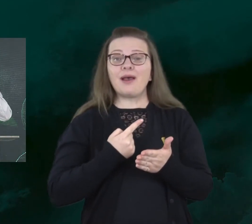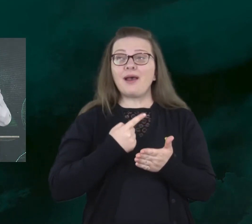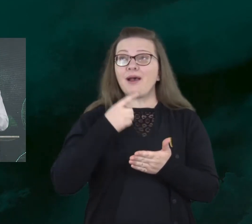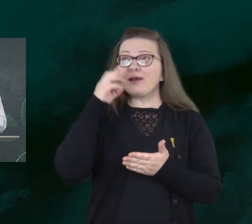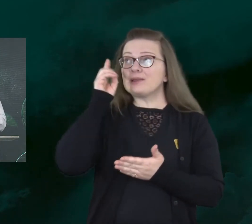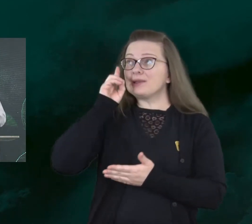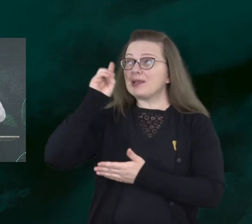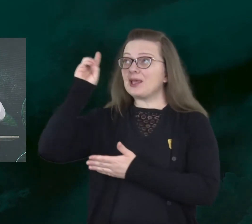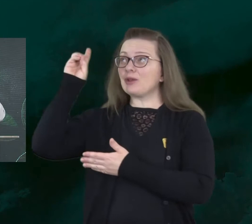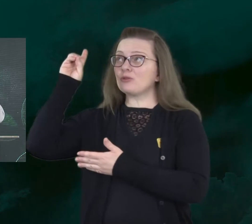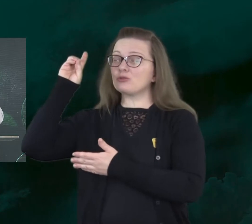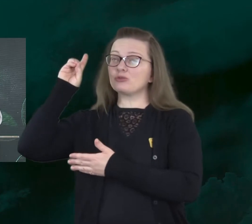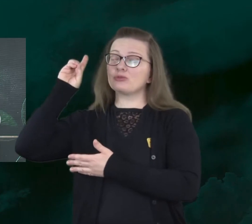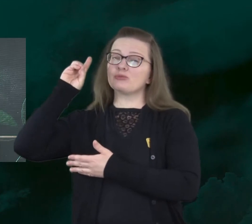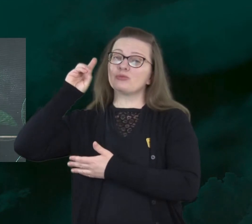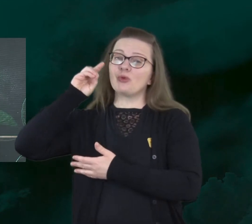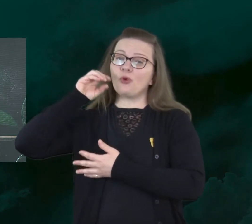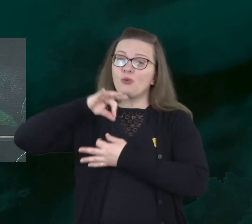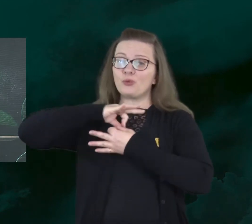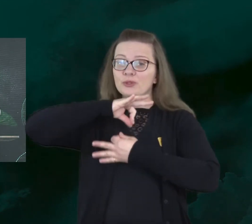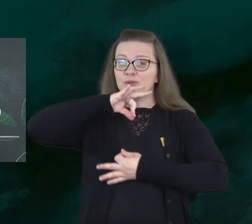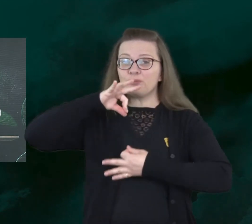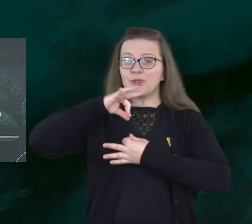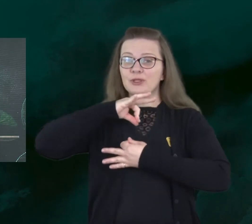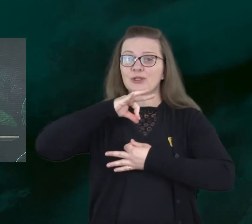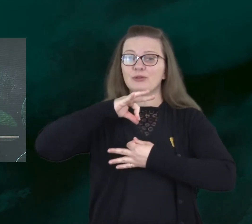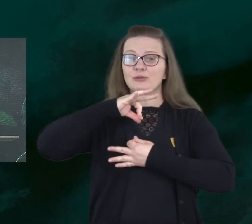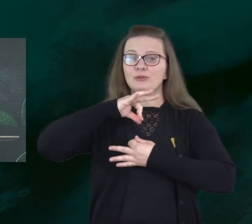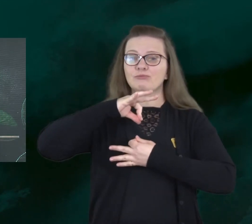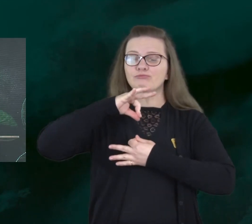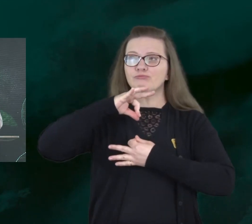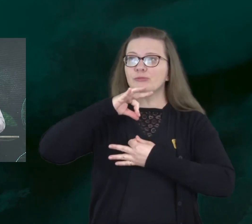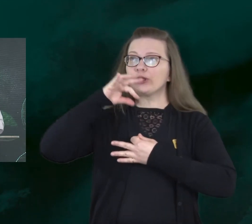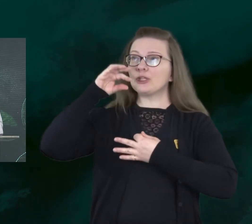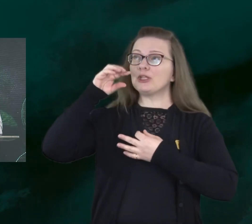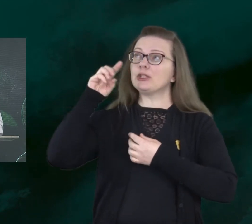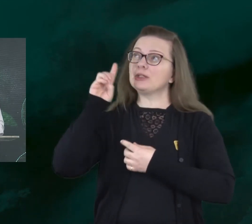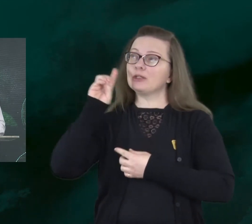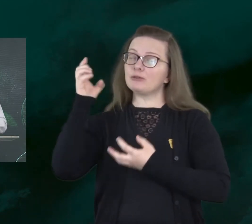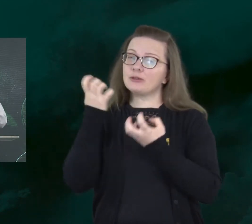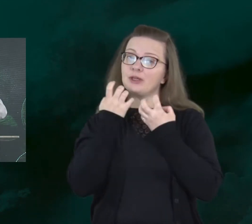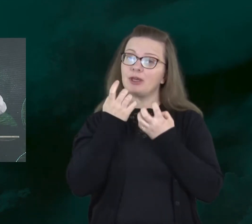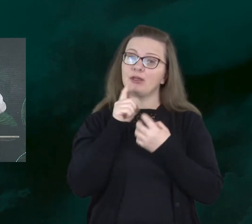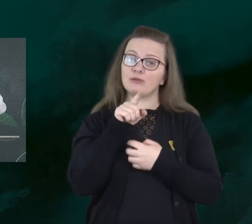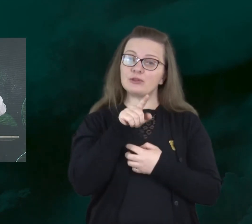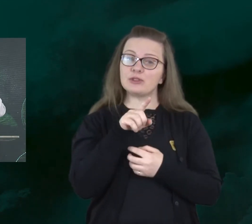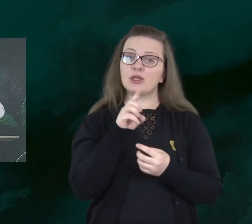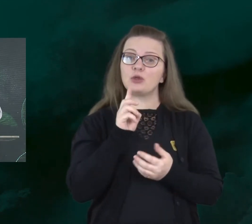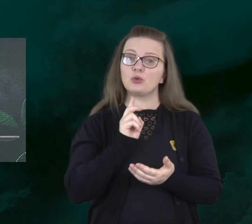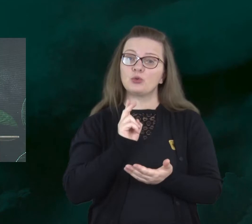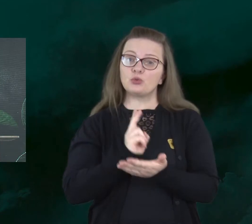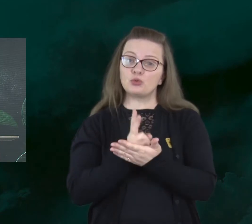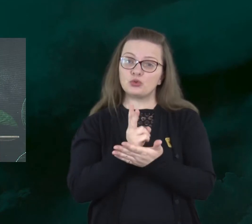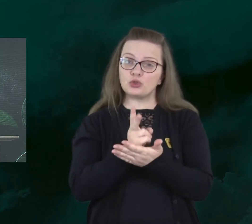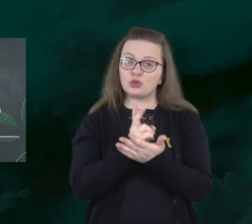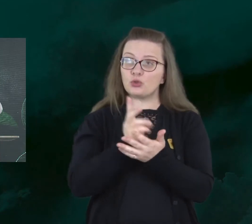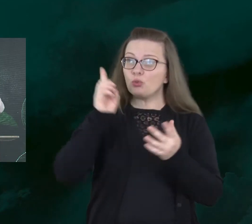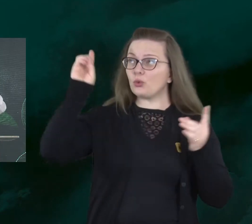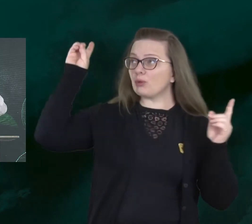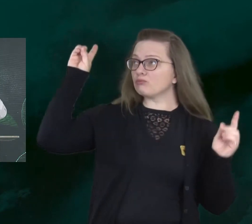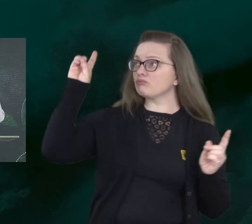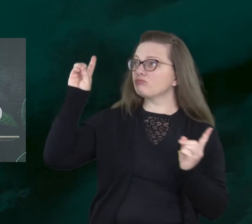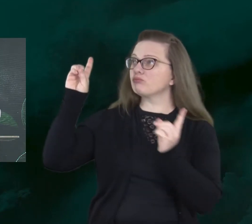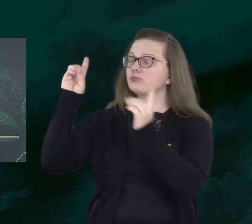Deus quer que você permaneça conectado a Ele. Porque não só o